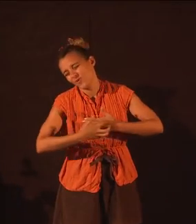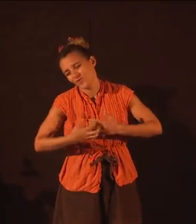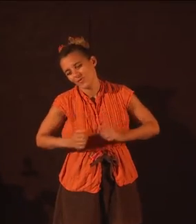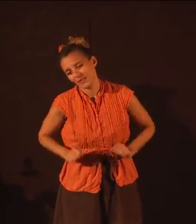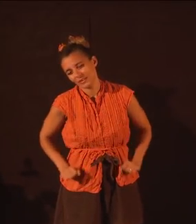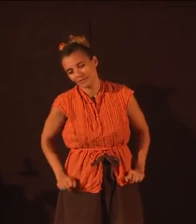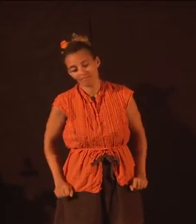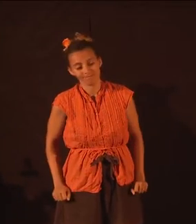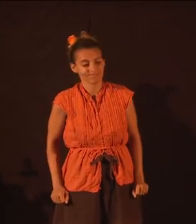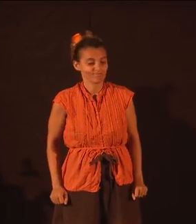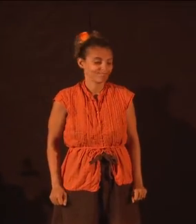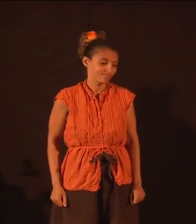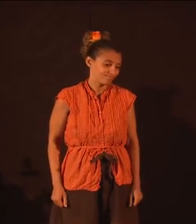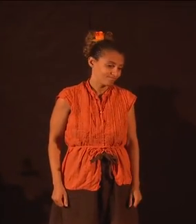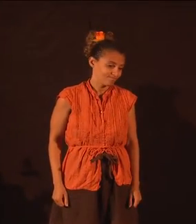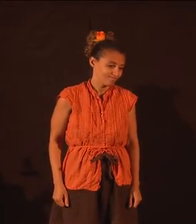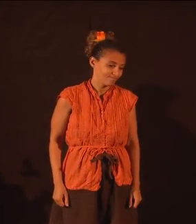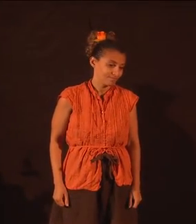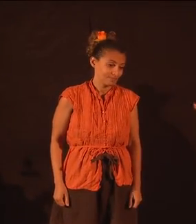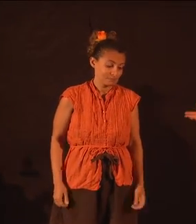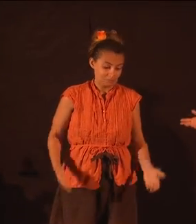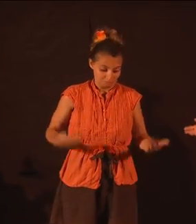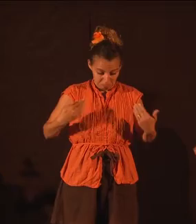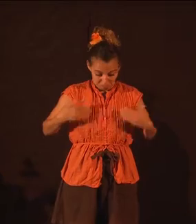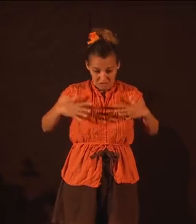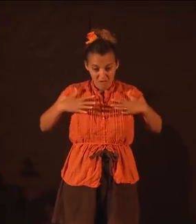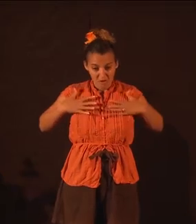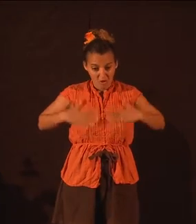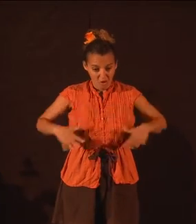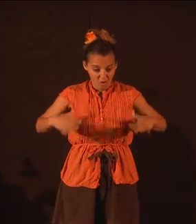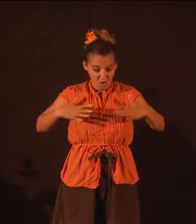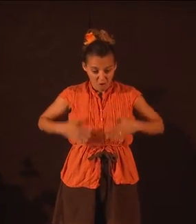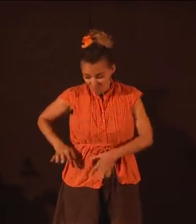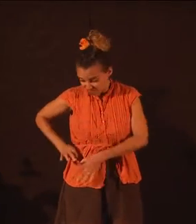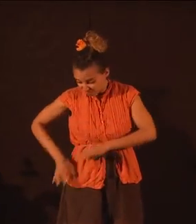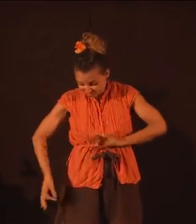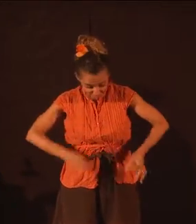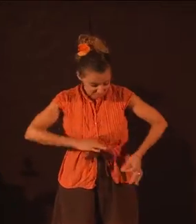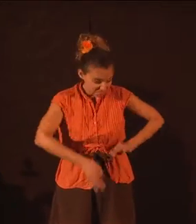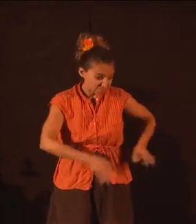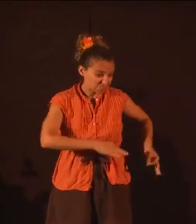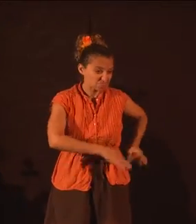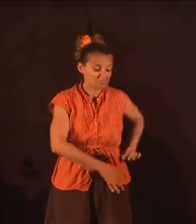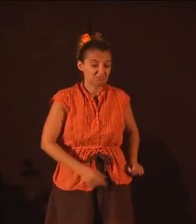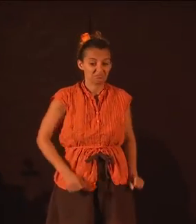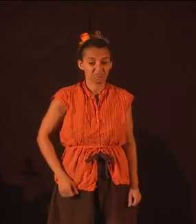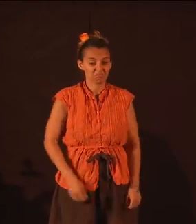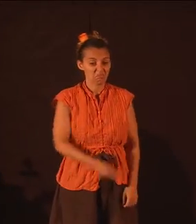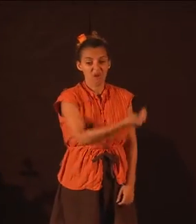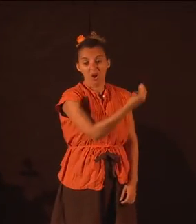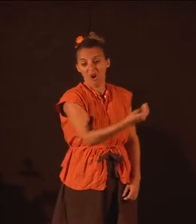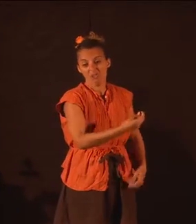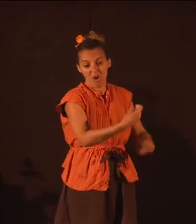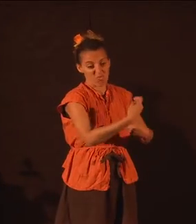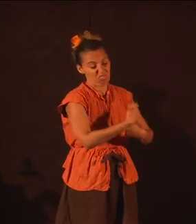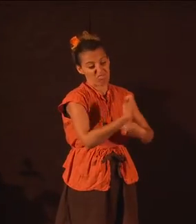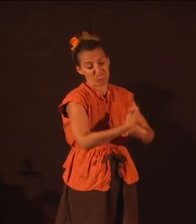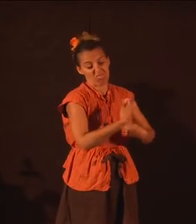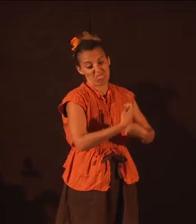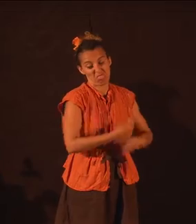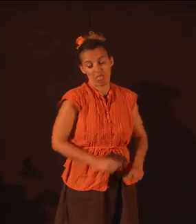pauvres. La petite fille a toujours des robes déchirées et toujours les enfants se moquent